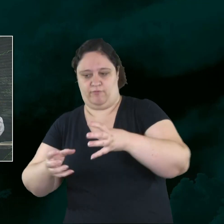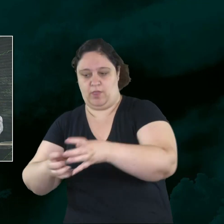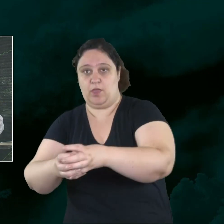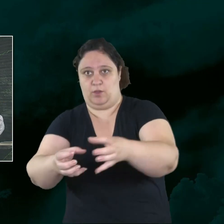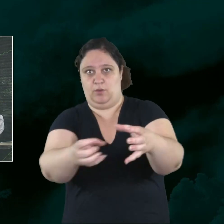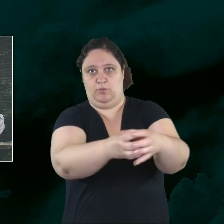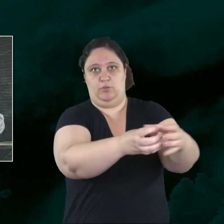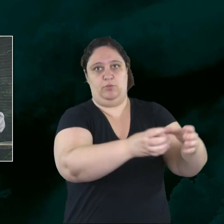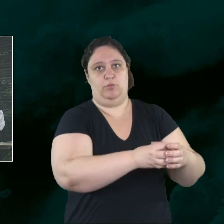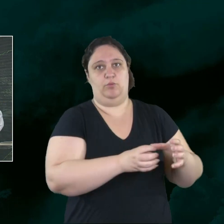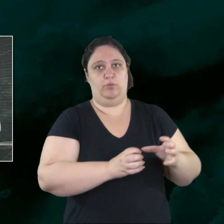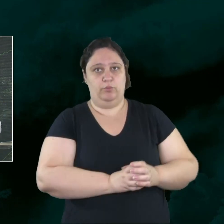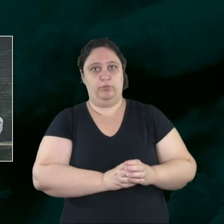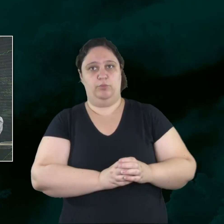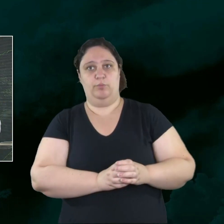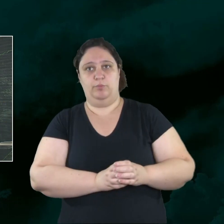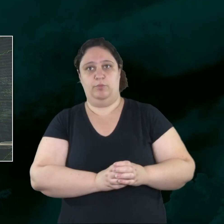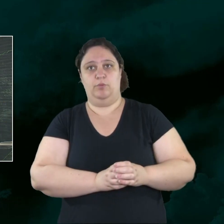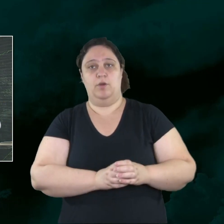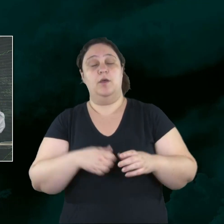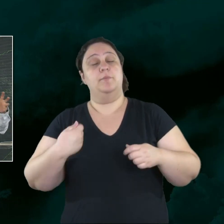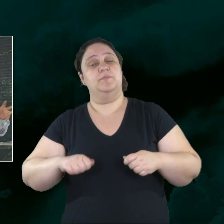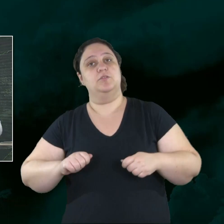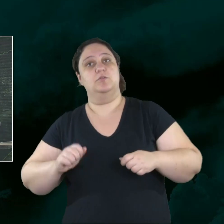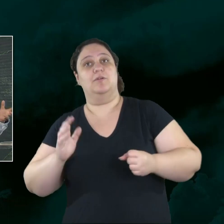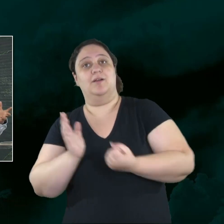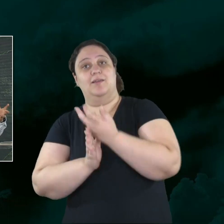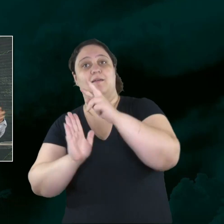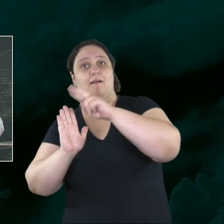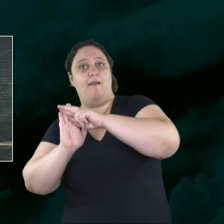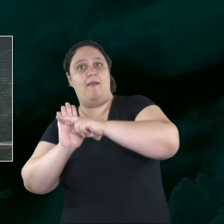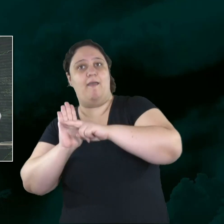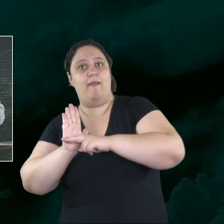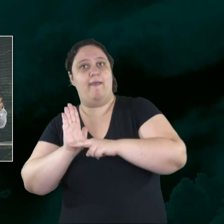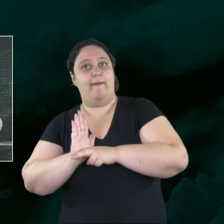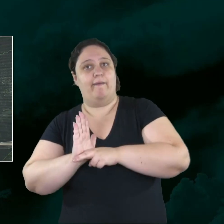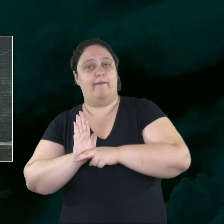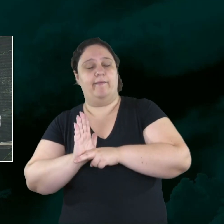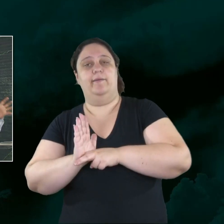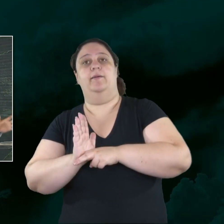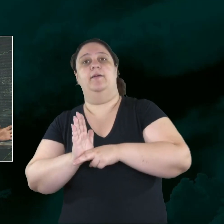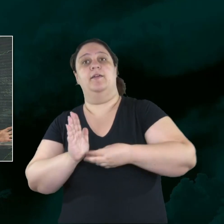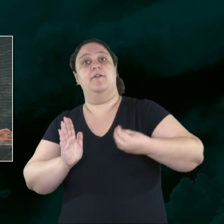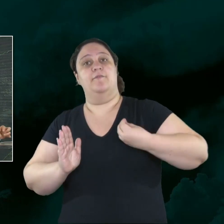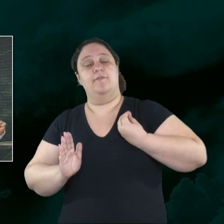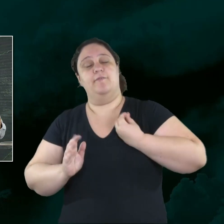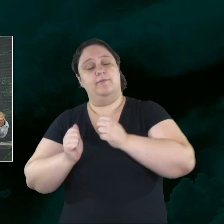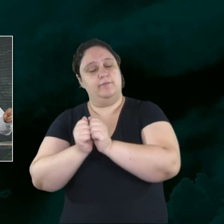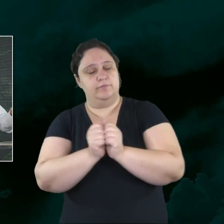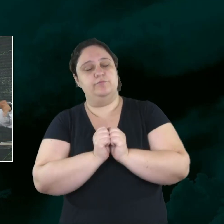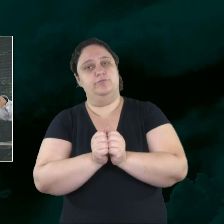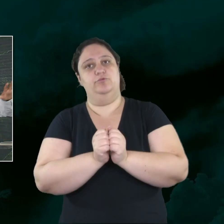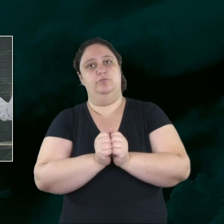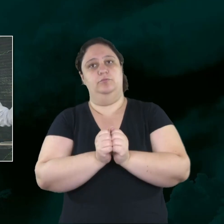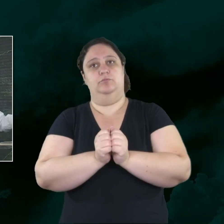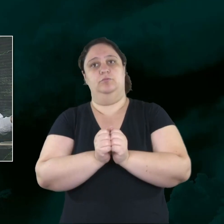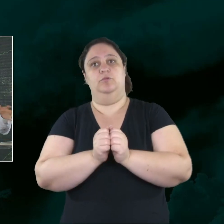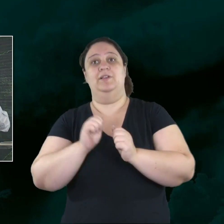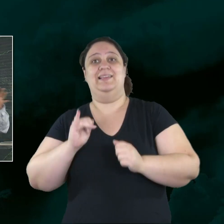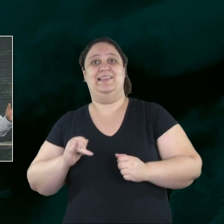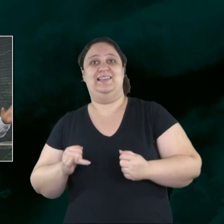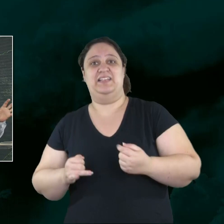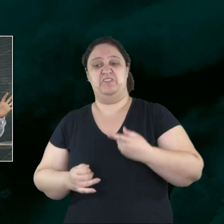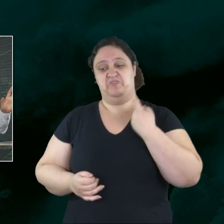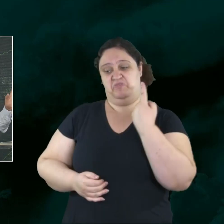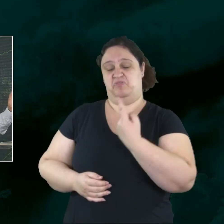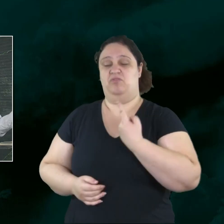a adoção de regras de convivência, para a gente conseguir conviver uns com os outros. Porque se o homem for individualista,